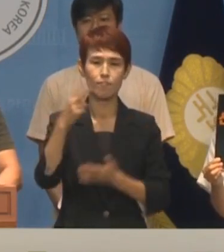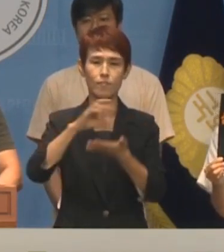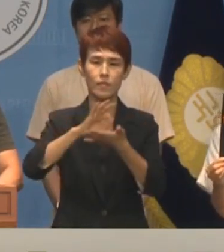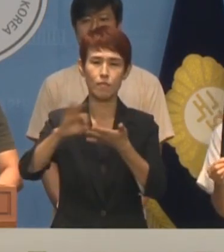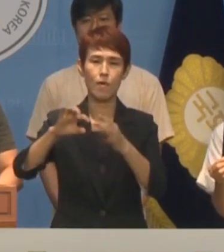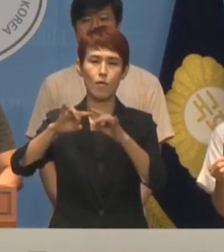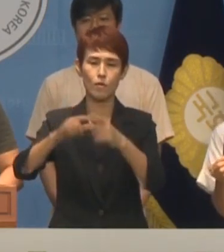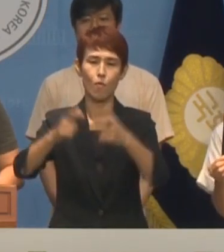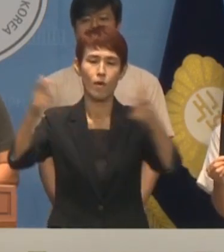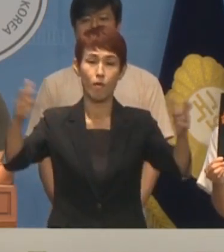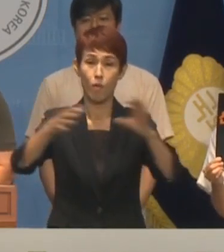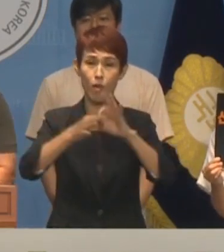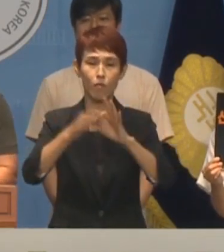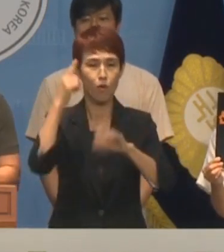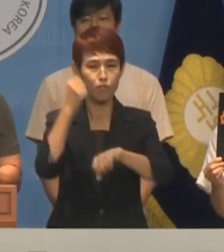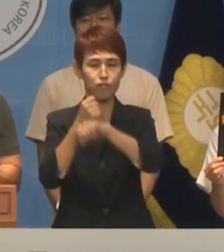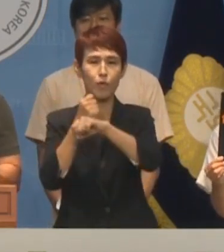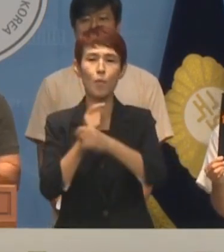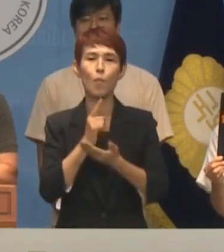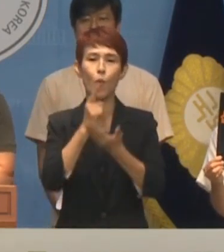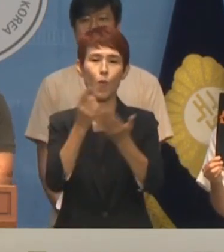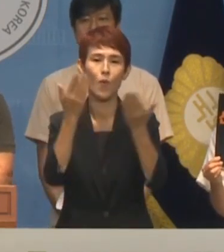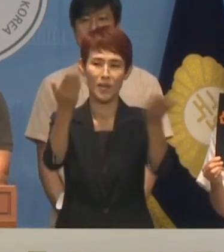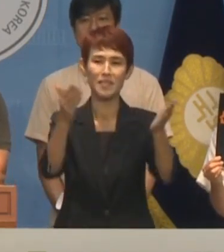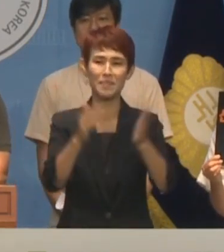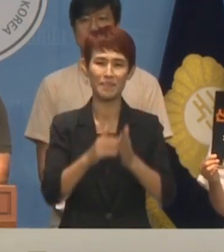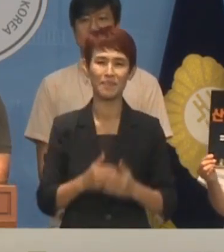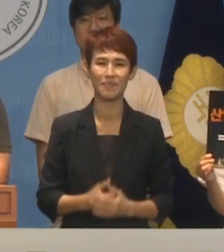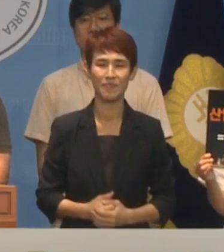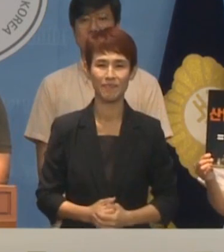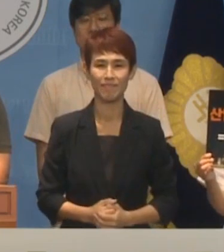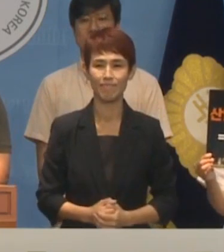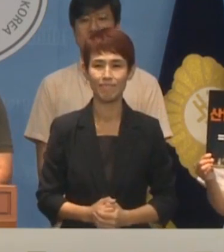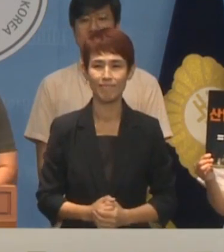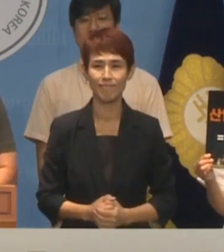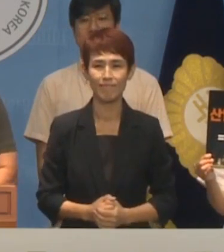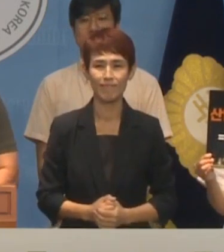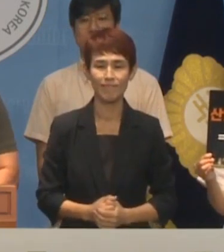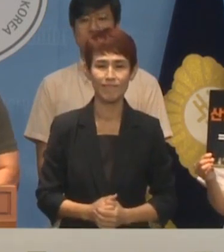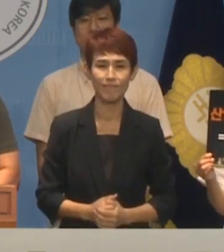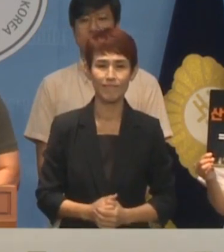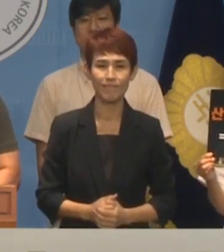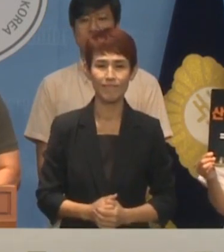냈는데요. 그 보고서의 일부를 읽는 것으로 대신하겠습니다.